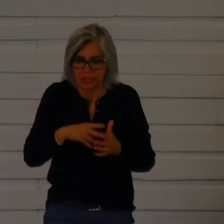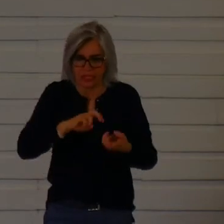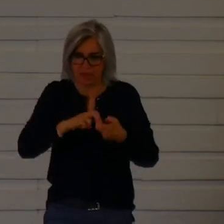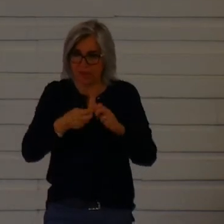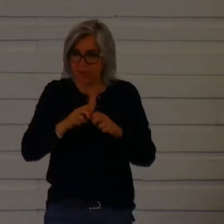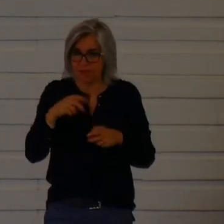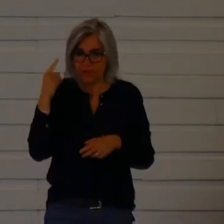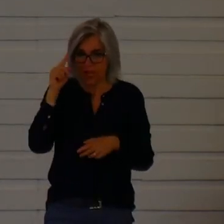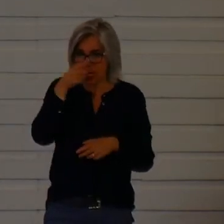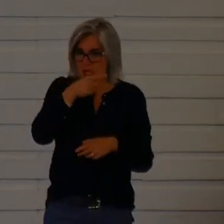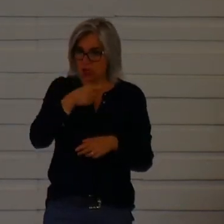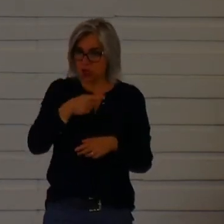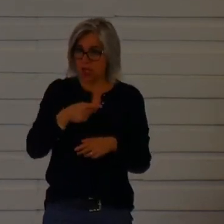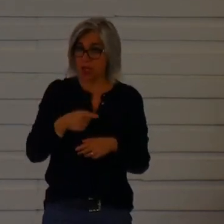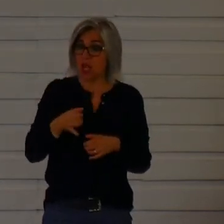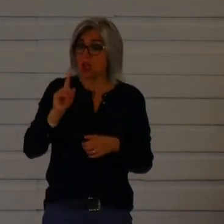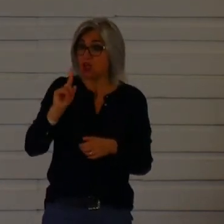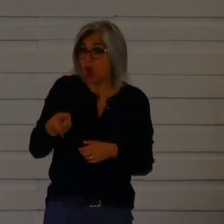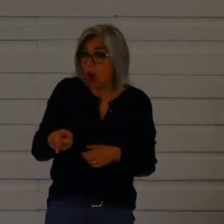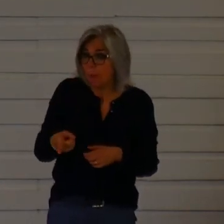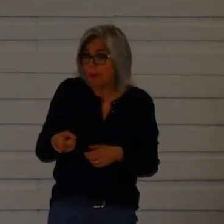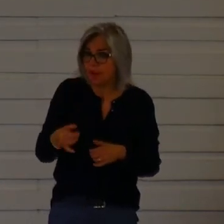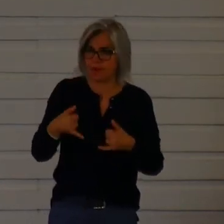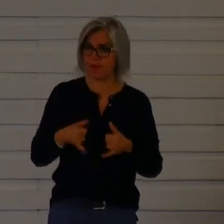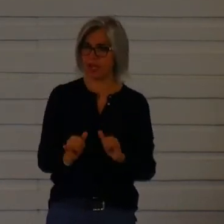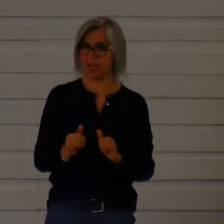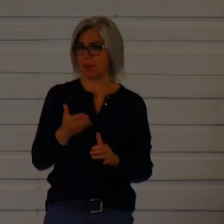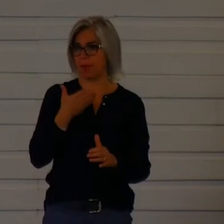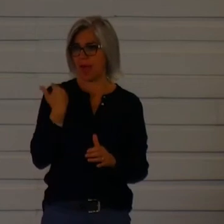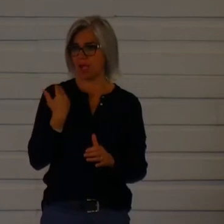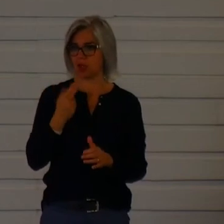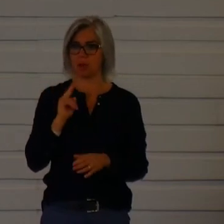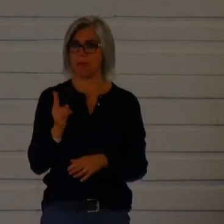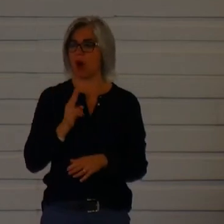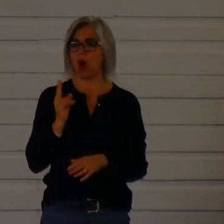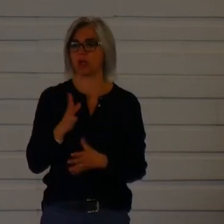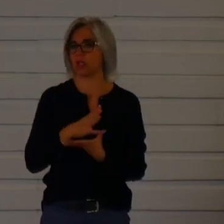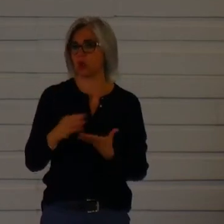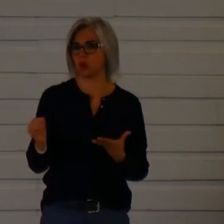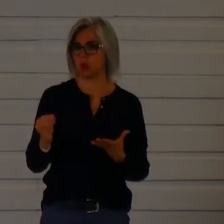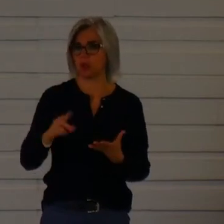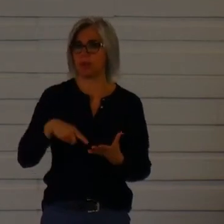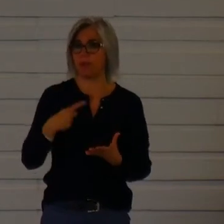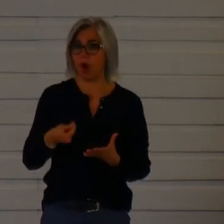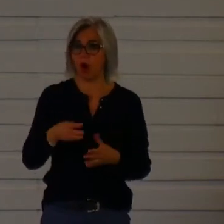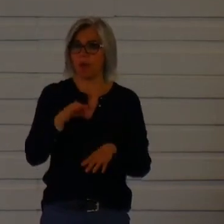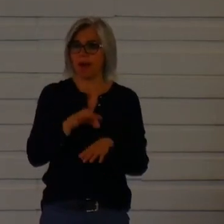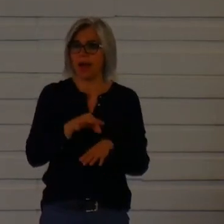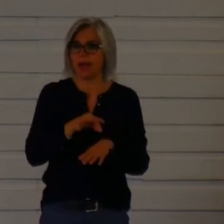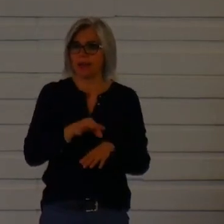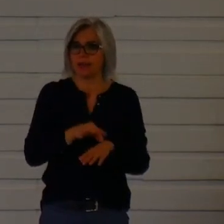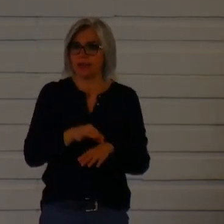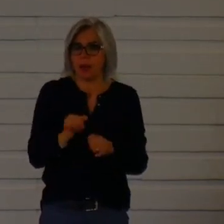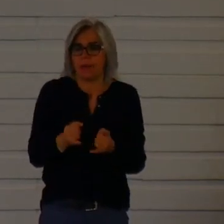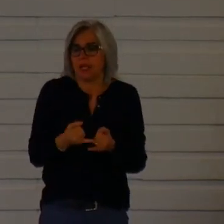dei figli, una malattia sulla sua vita, qualcosa di incredibile. Tutti i 10